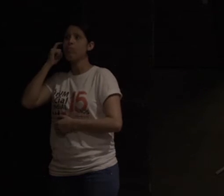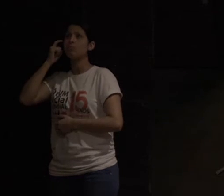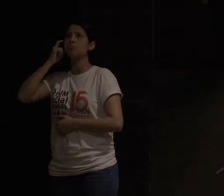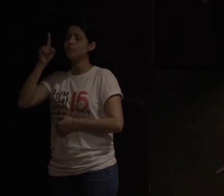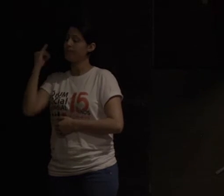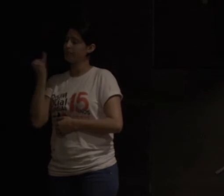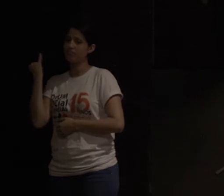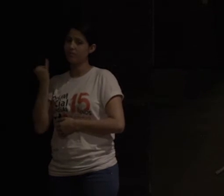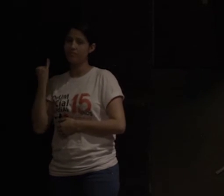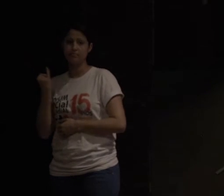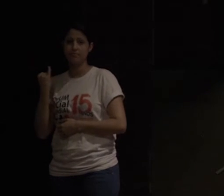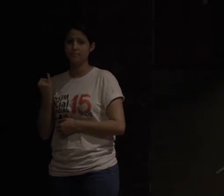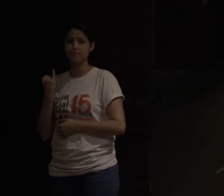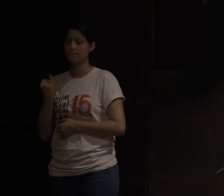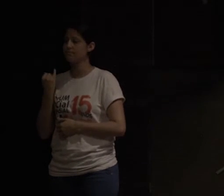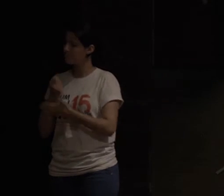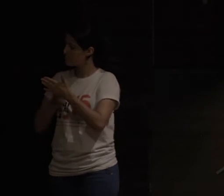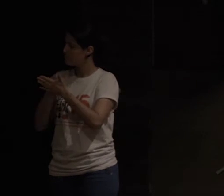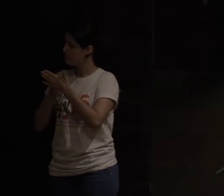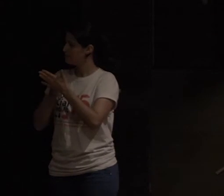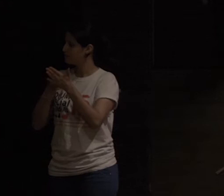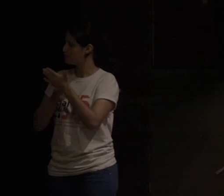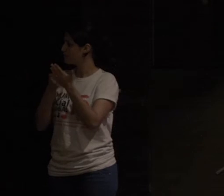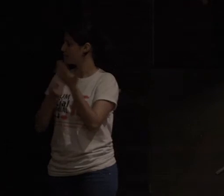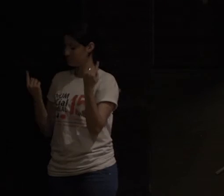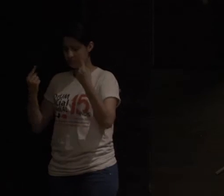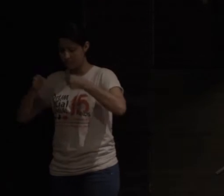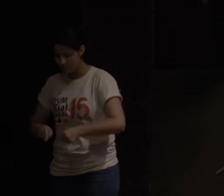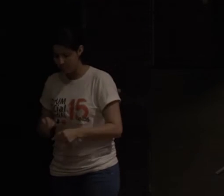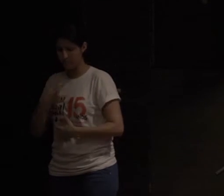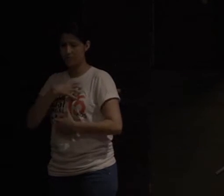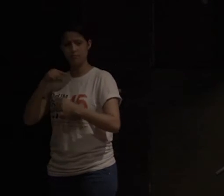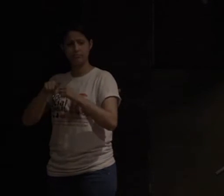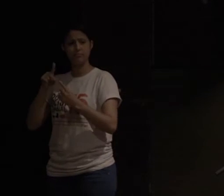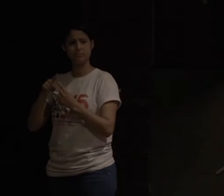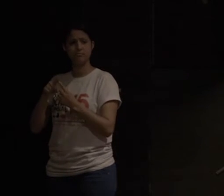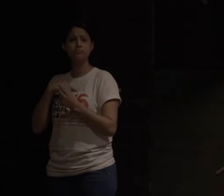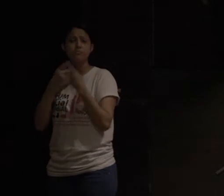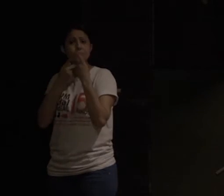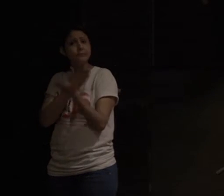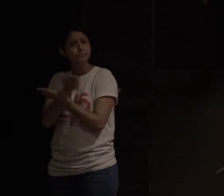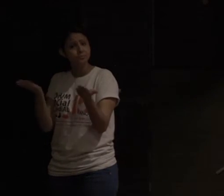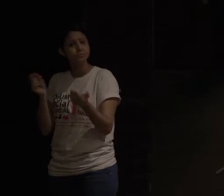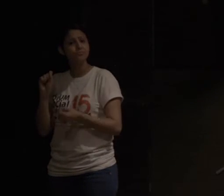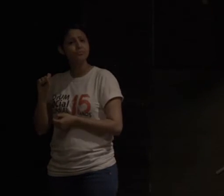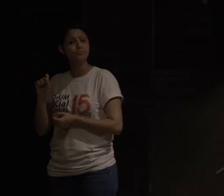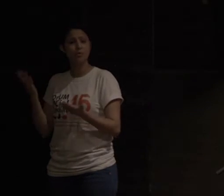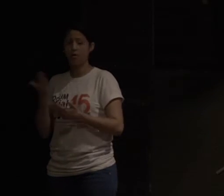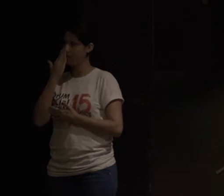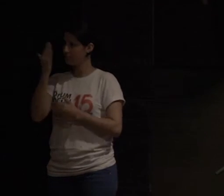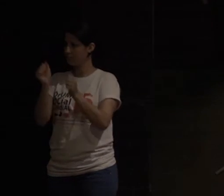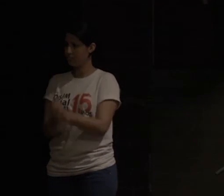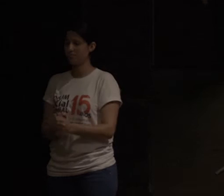muito importante lutarmos contra esse colonialismo. E aqui quero-vos dizer que, estando aqui na presença da